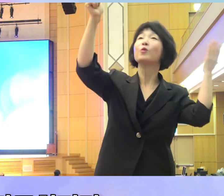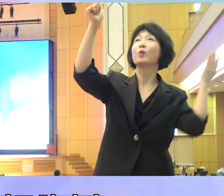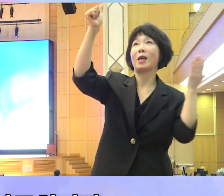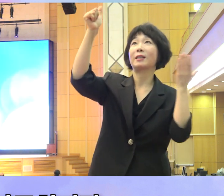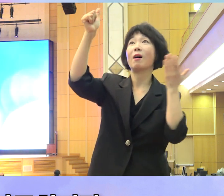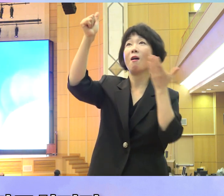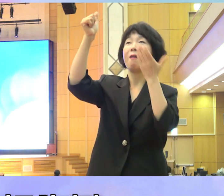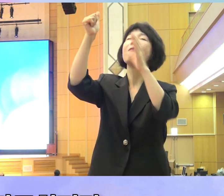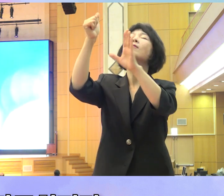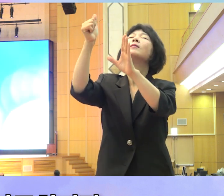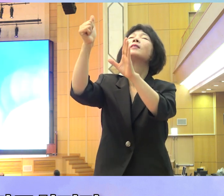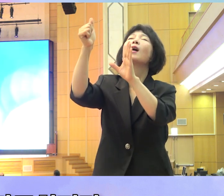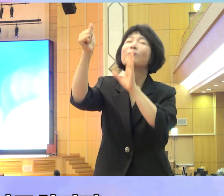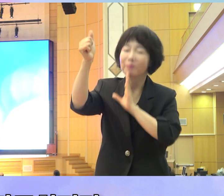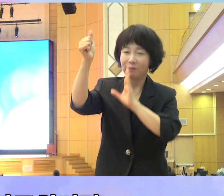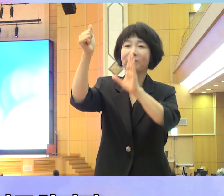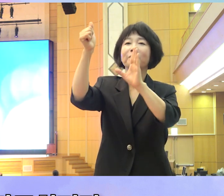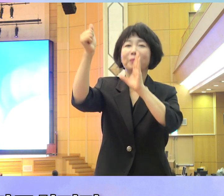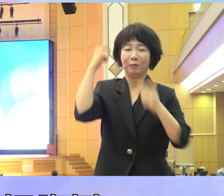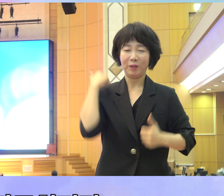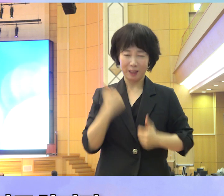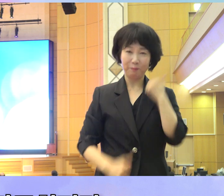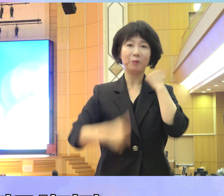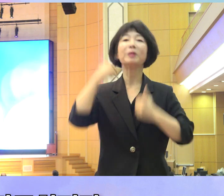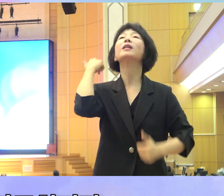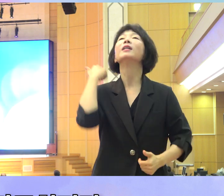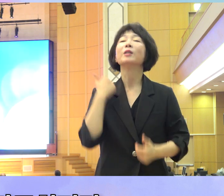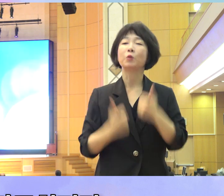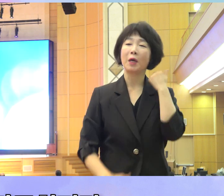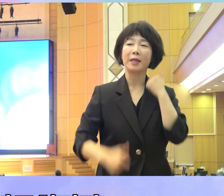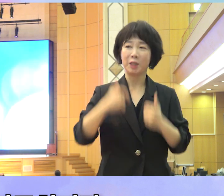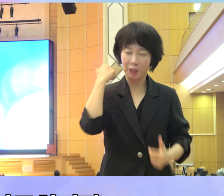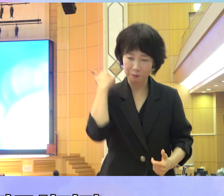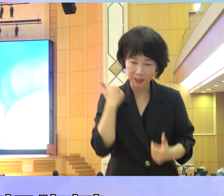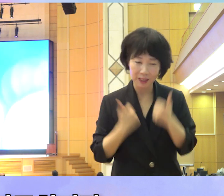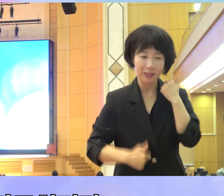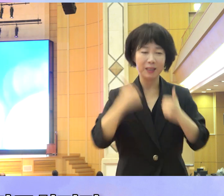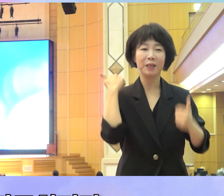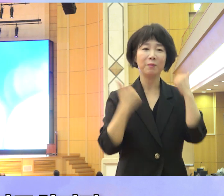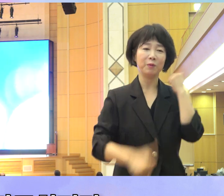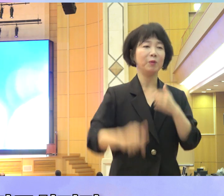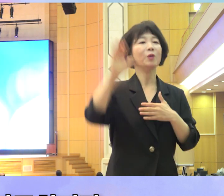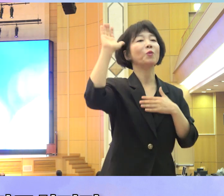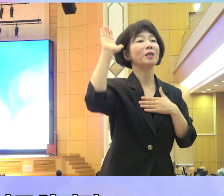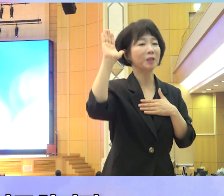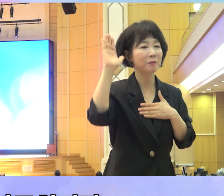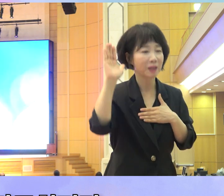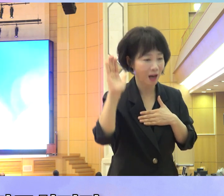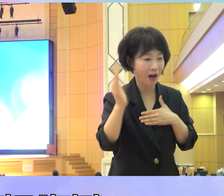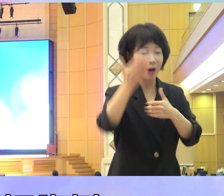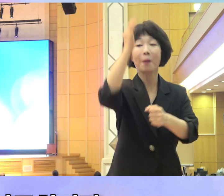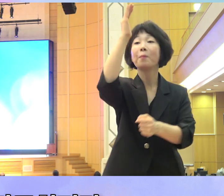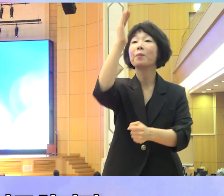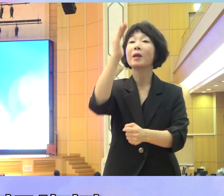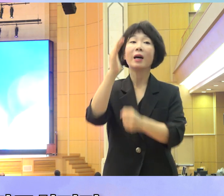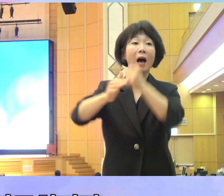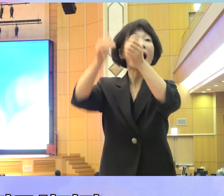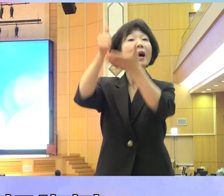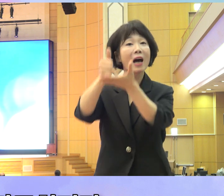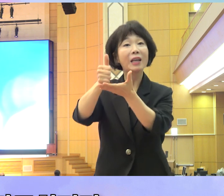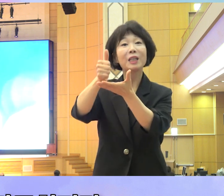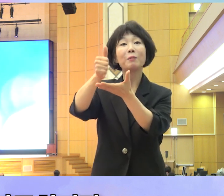것은, 주께서 참 기쁨이 되심이, 하나님의